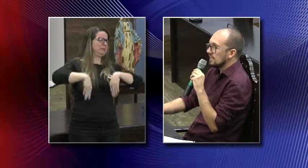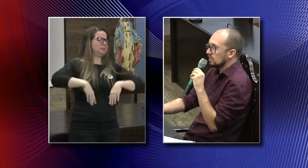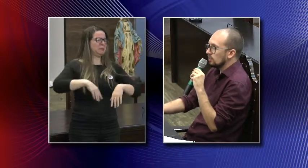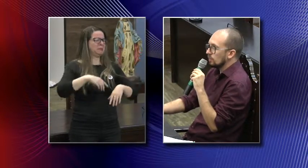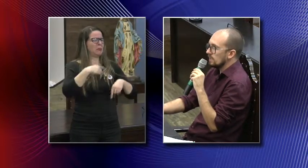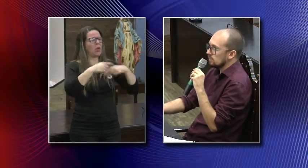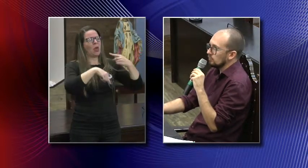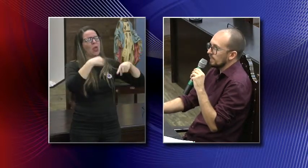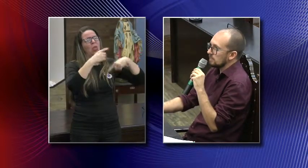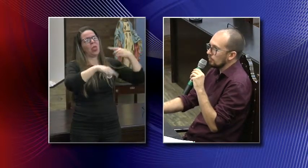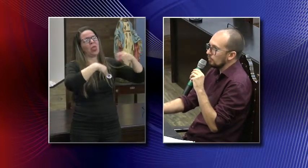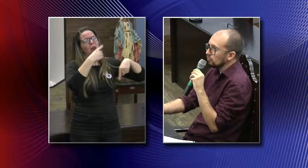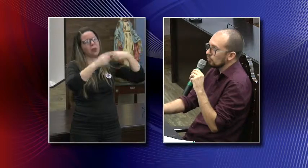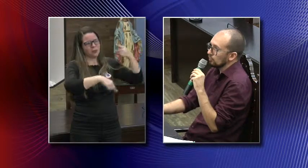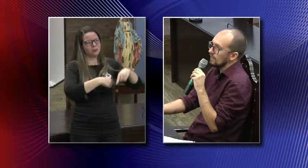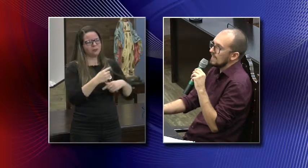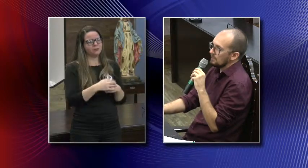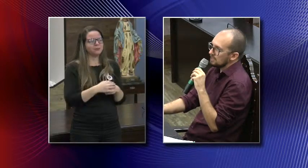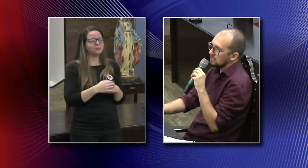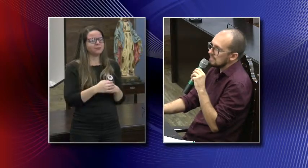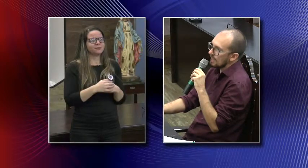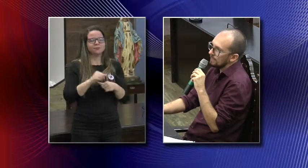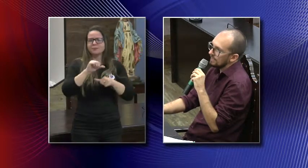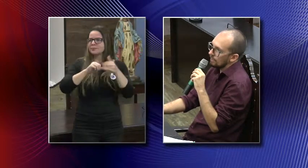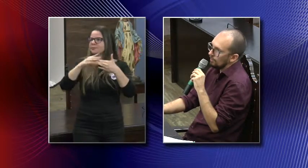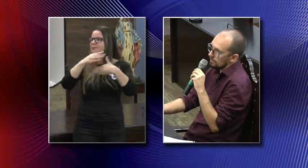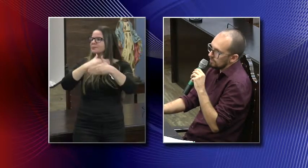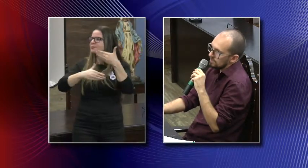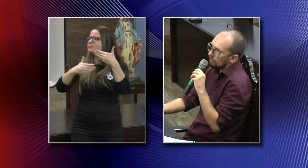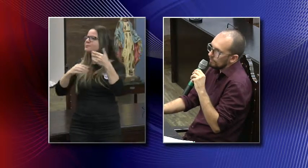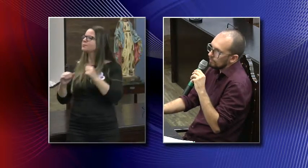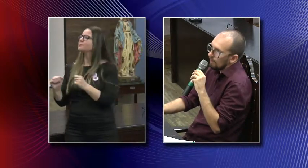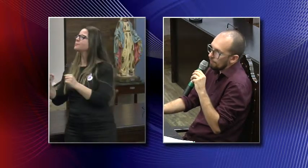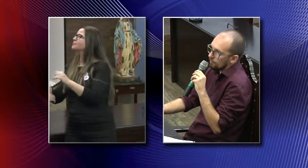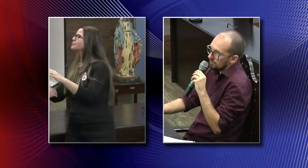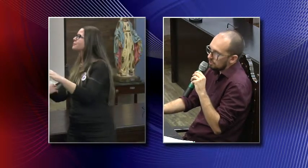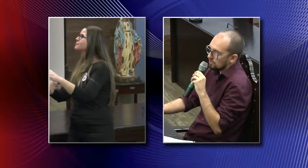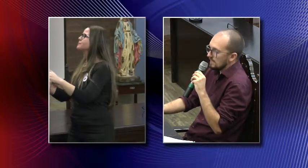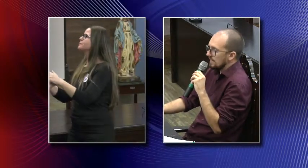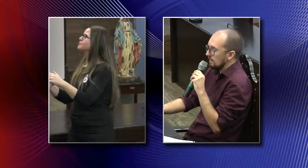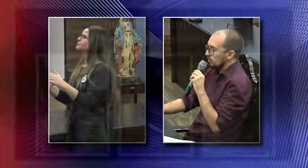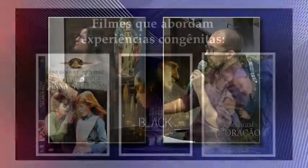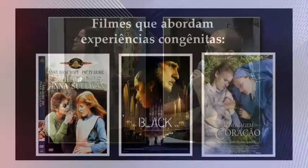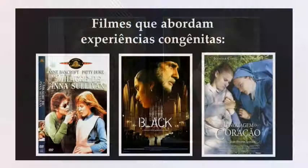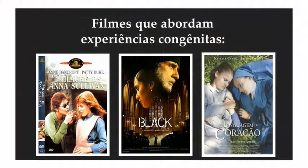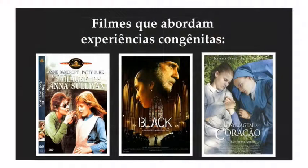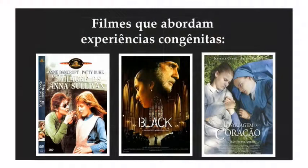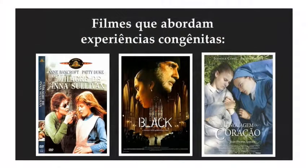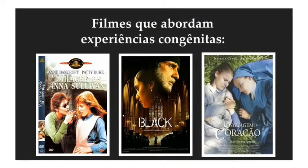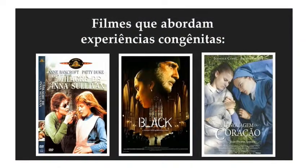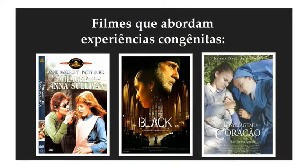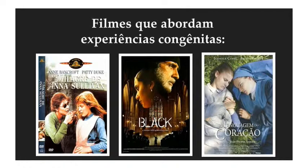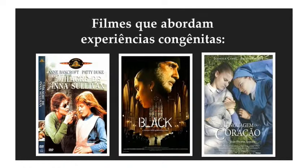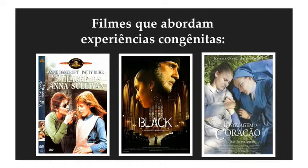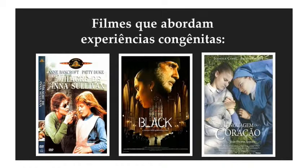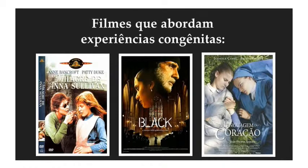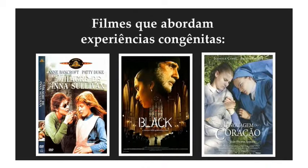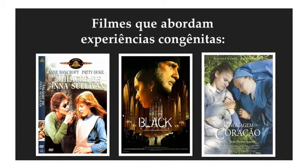consiga instituir isso no Brasil como um todo. Mas a gente sabe que as coisas não caminham tão rápido quanto a gente gostaria. O próximo.